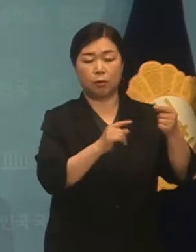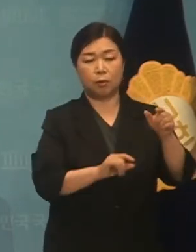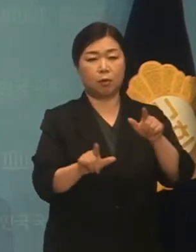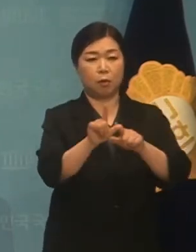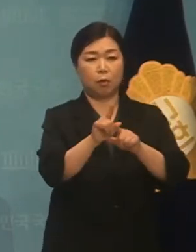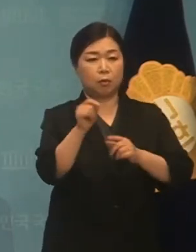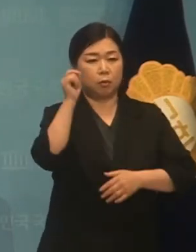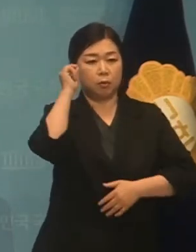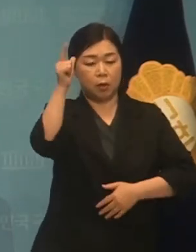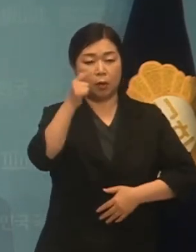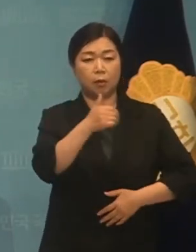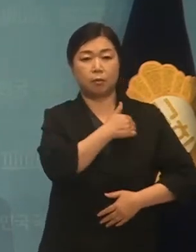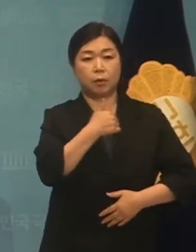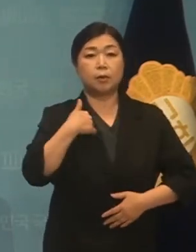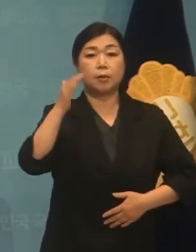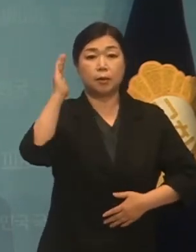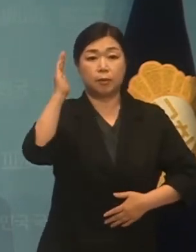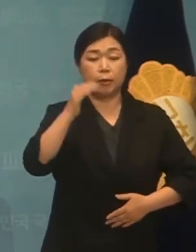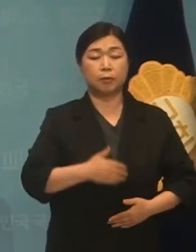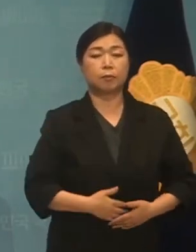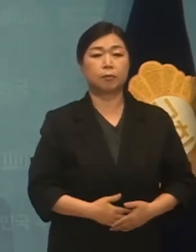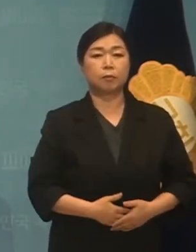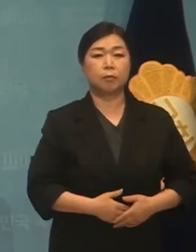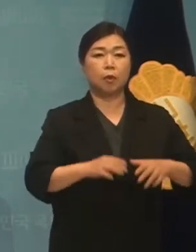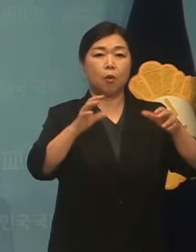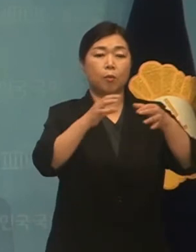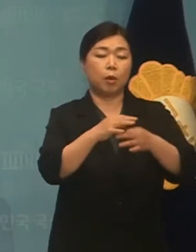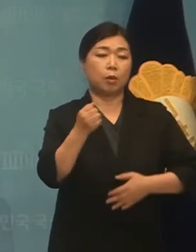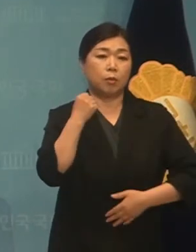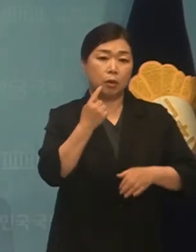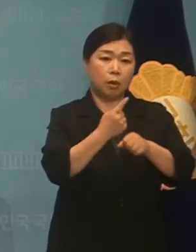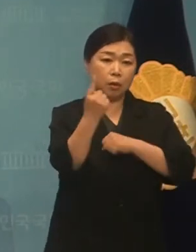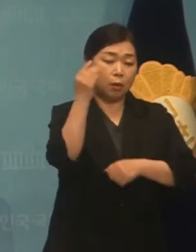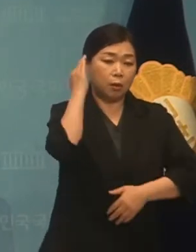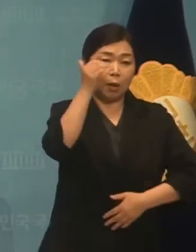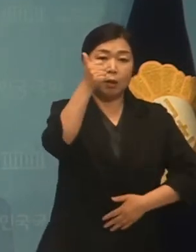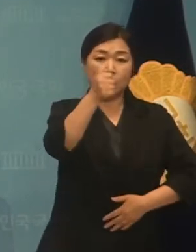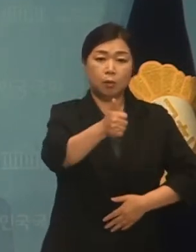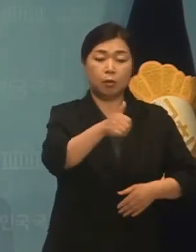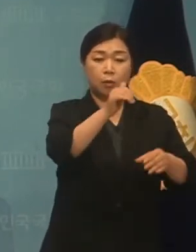뛰어나다고 자부합니다. 국민의힘이 내년 대선에서